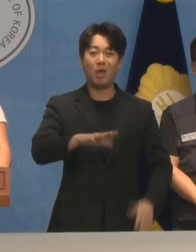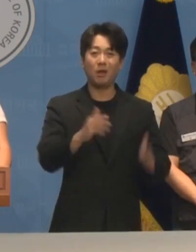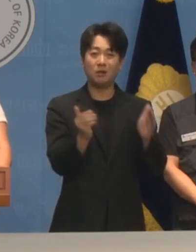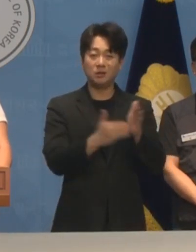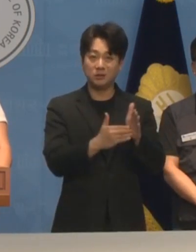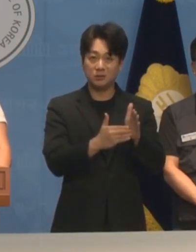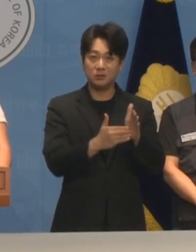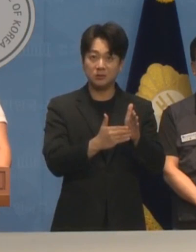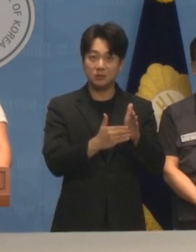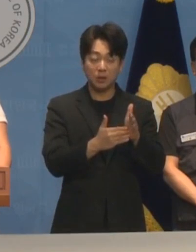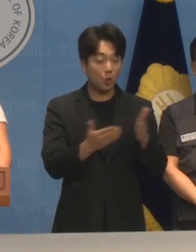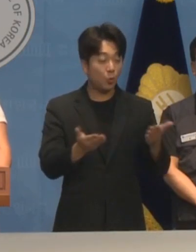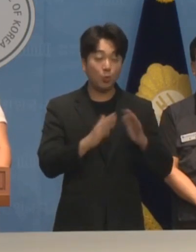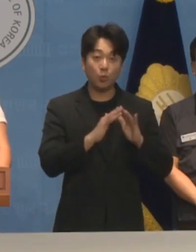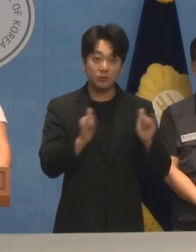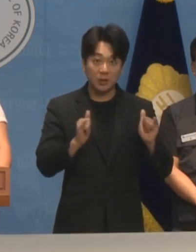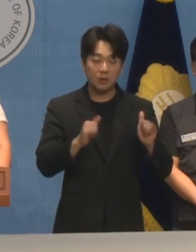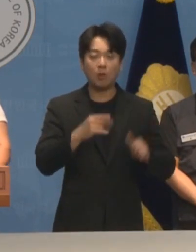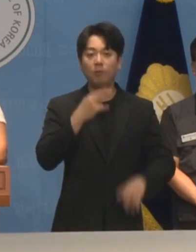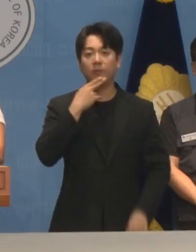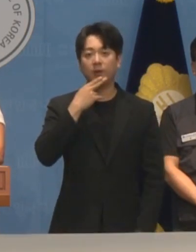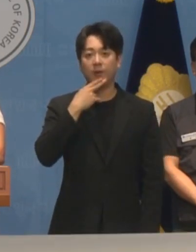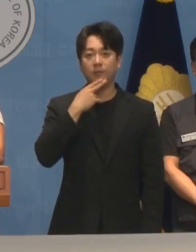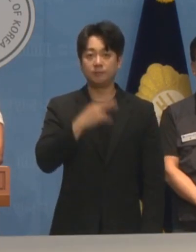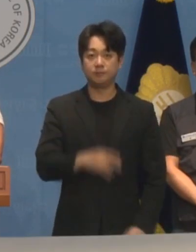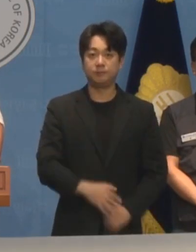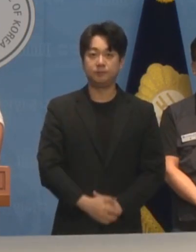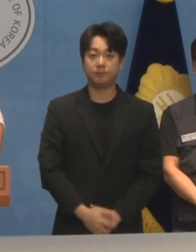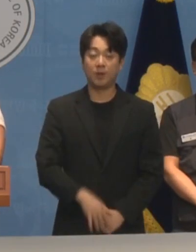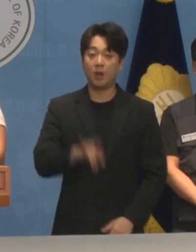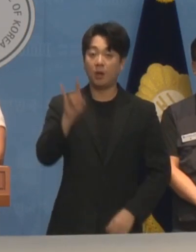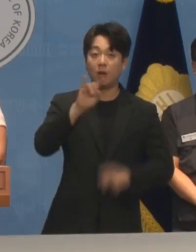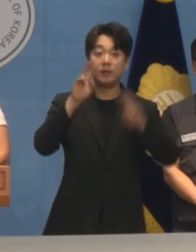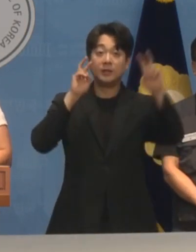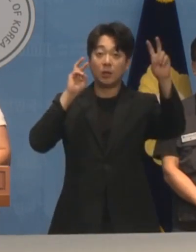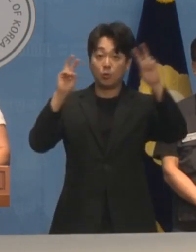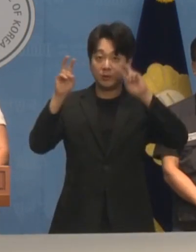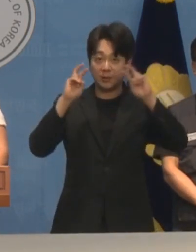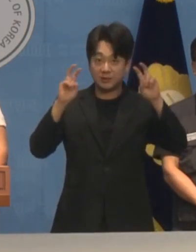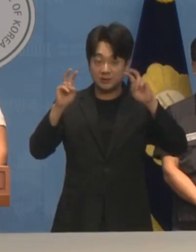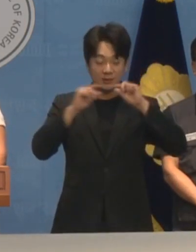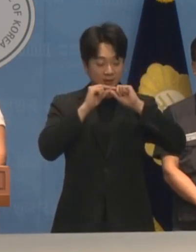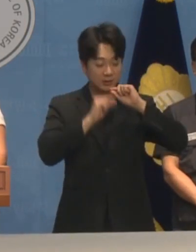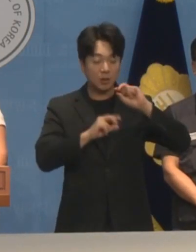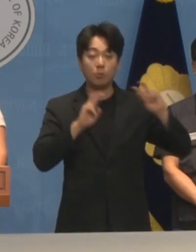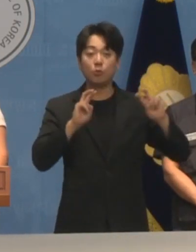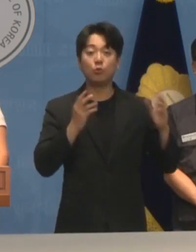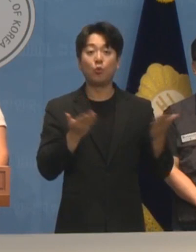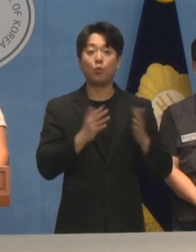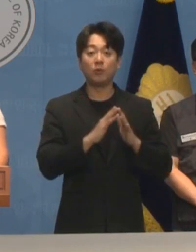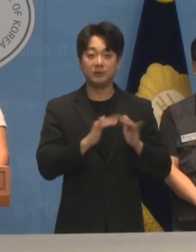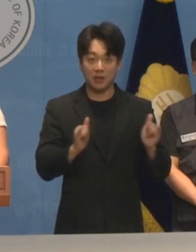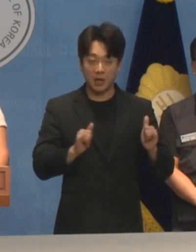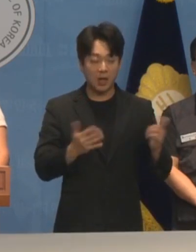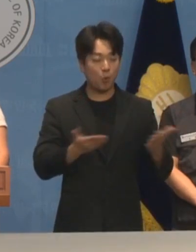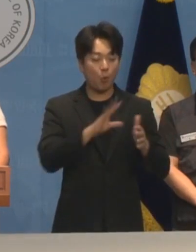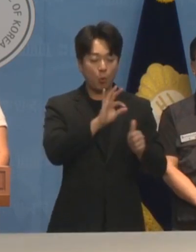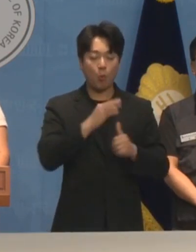되는 노동자는 없다. 현대자동차는 사내하청 노동자의 고용을